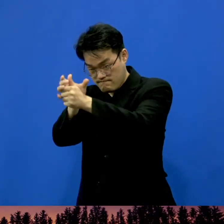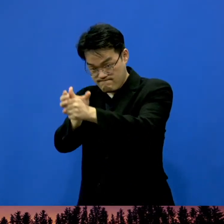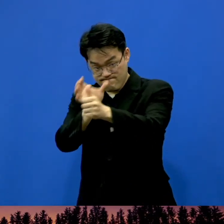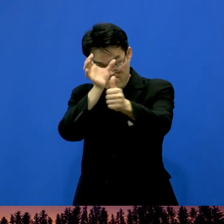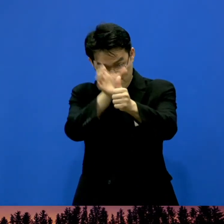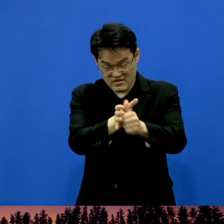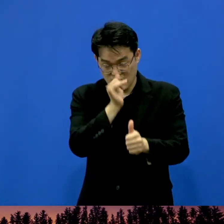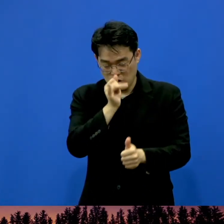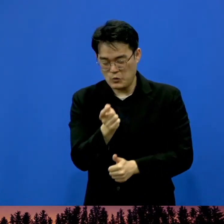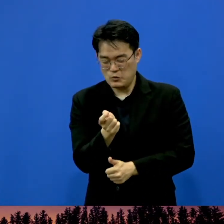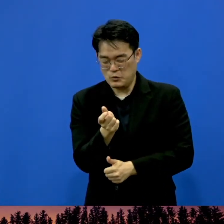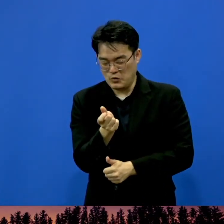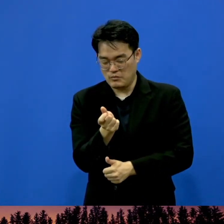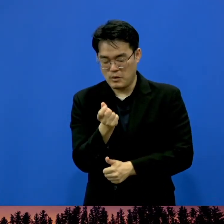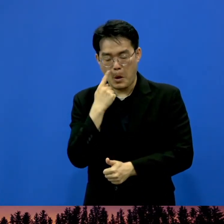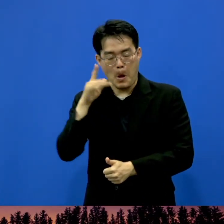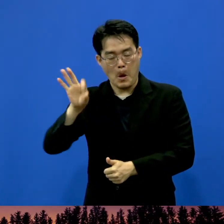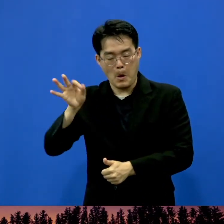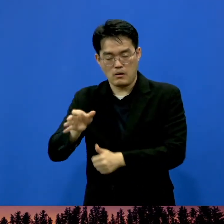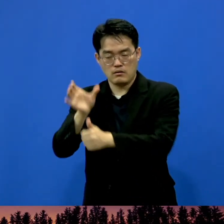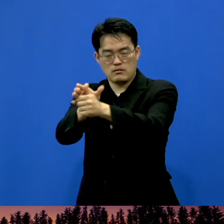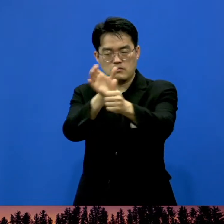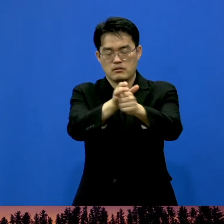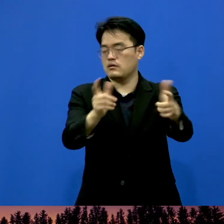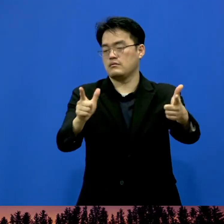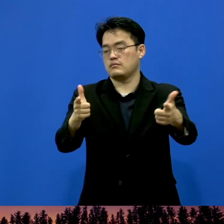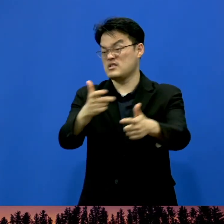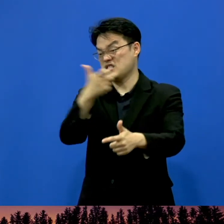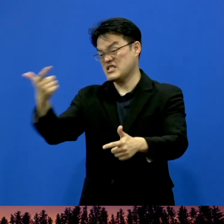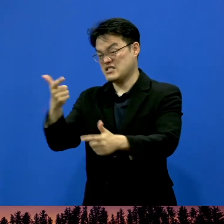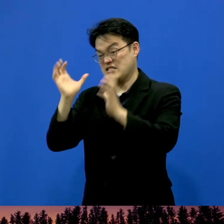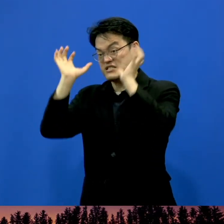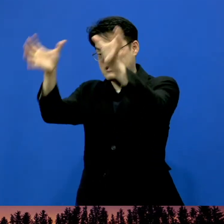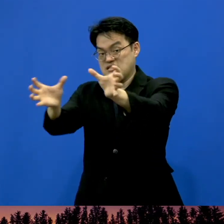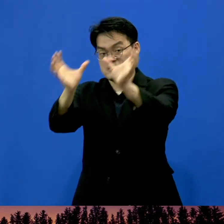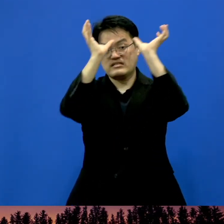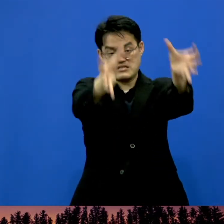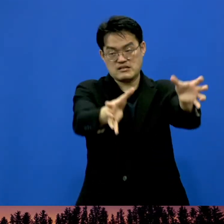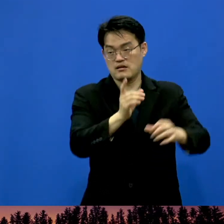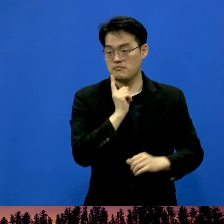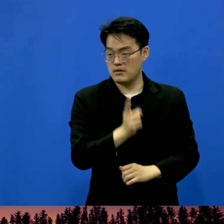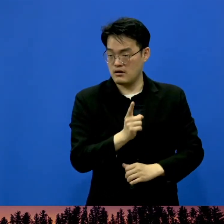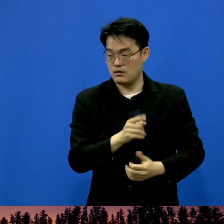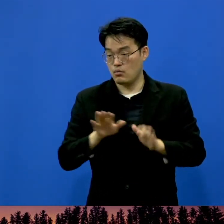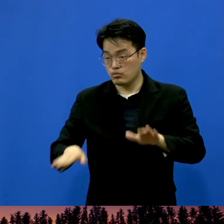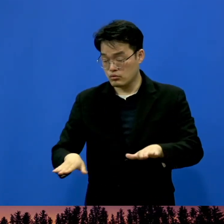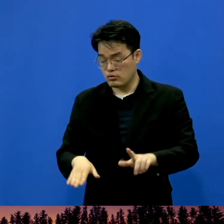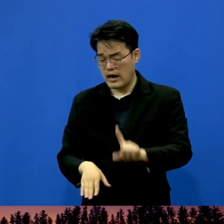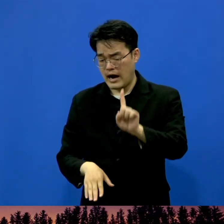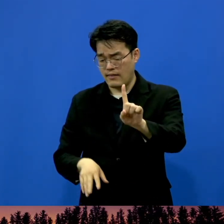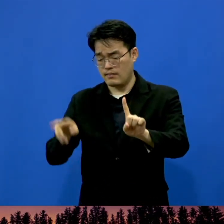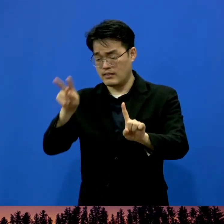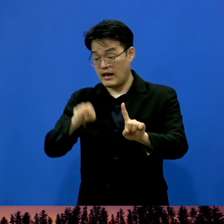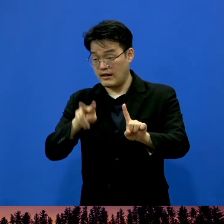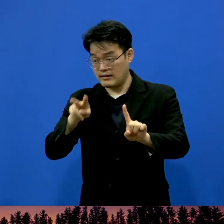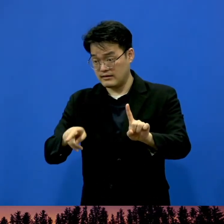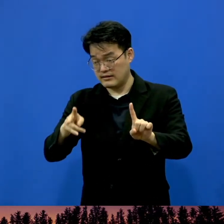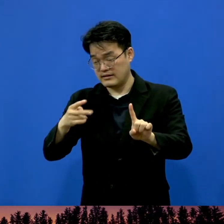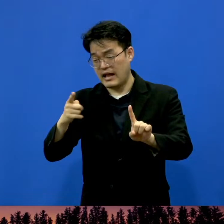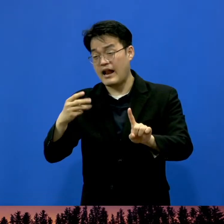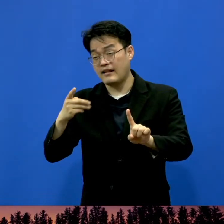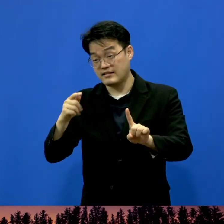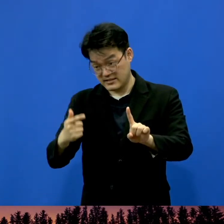맡겼다. 오늘 이 비유에서도 우리가 이 액수가요, 이 한 달란트가 작은 게 아니에요. 엄청난 거예요,